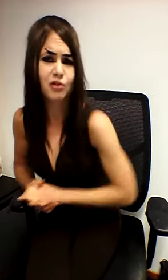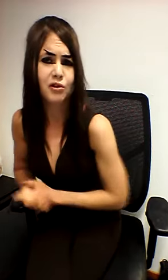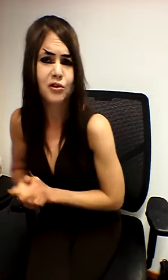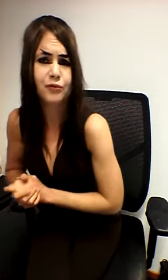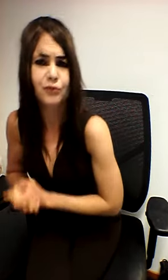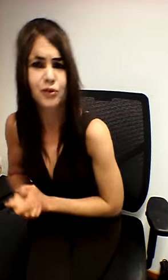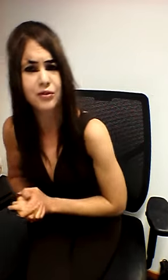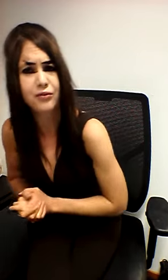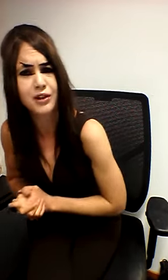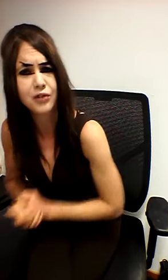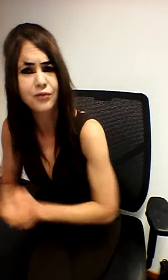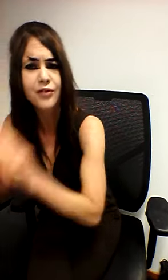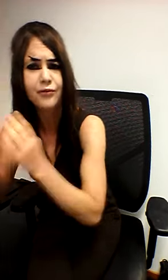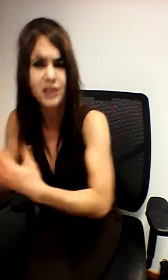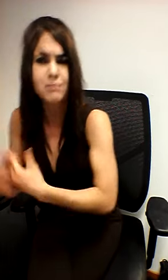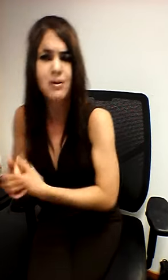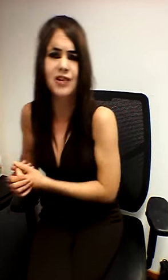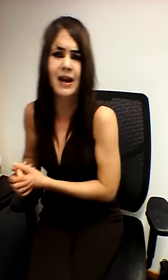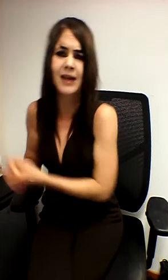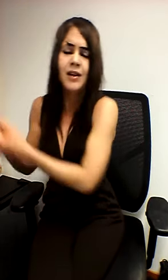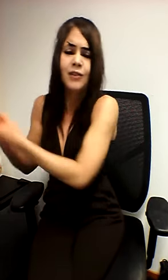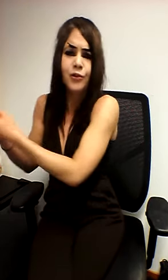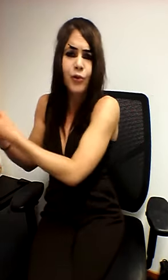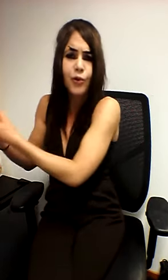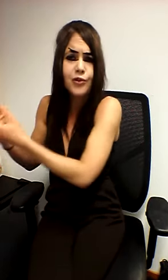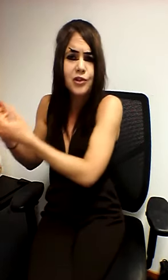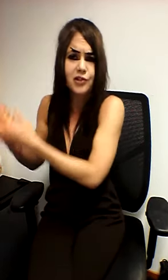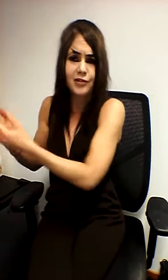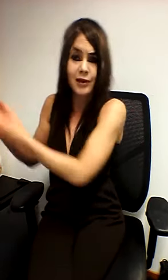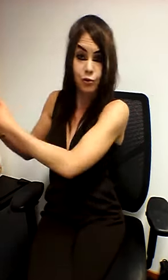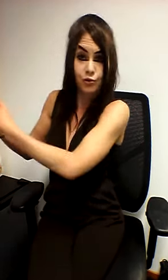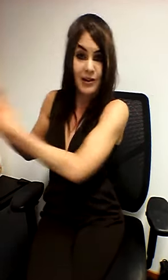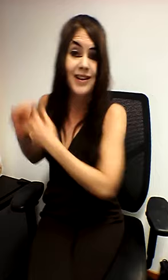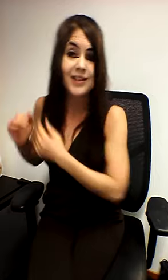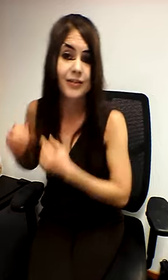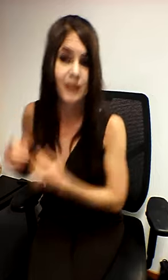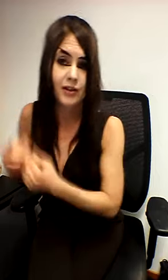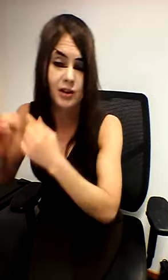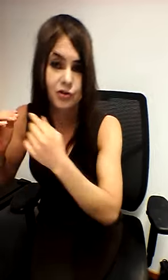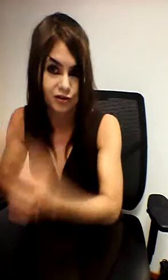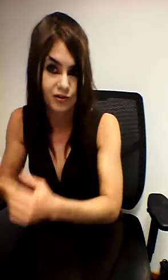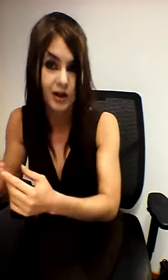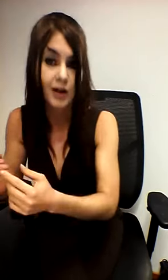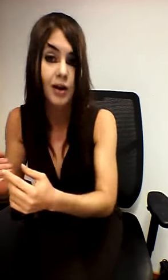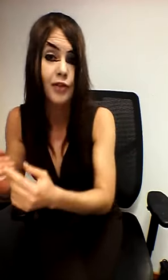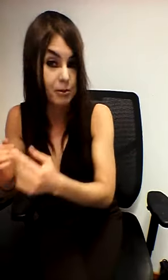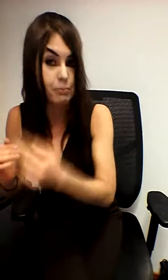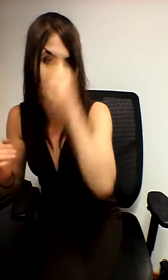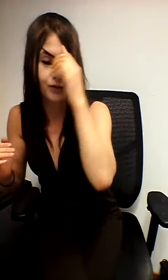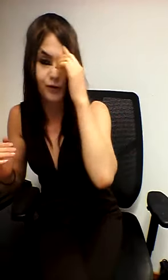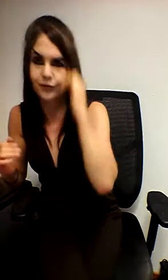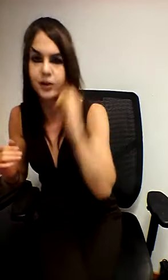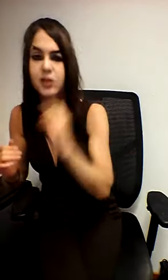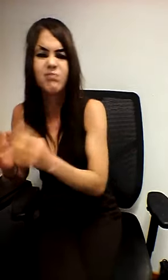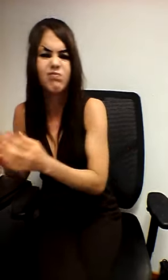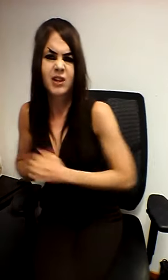zorgt voor het verlies van vetmassa. Want ondanks dat haar totale gewicht is gedaald, al best wel veel, is